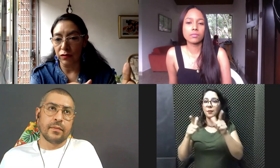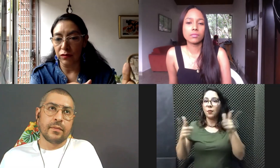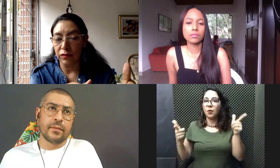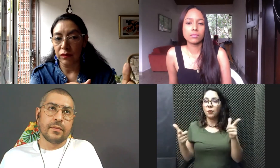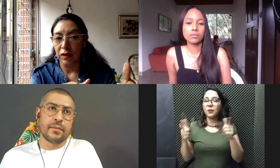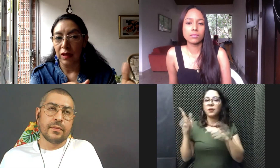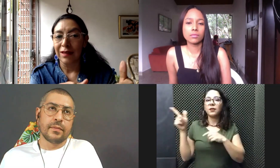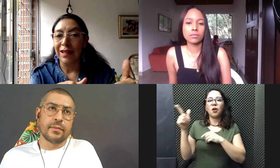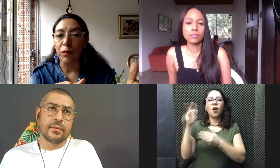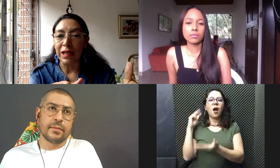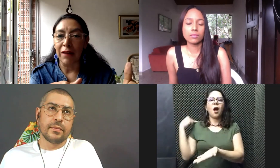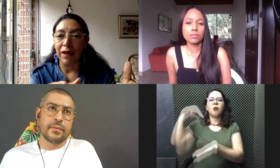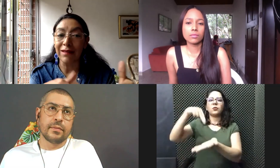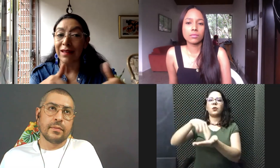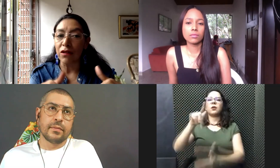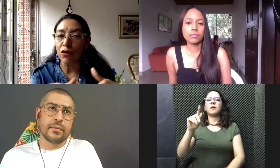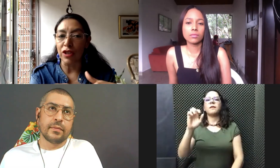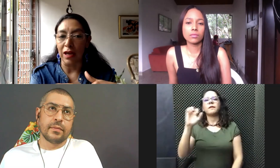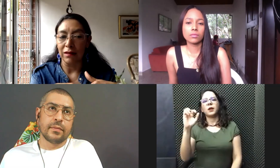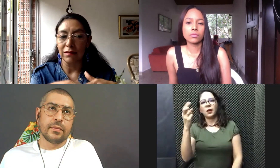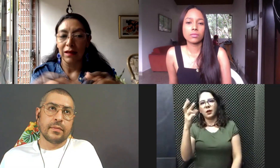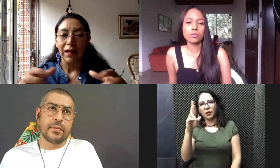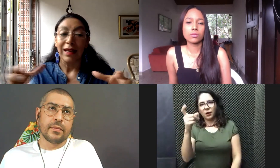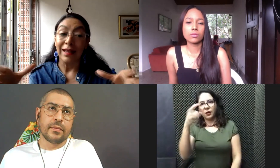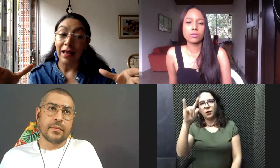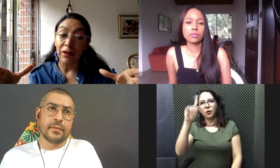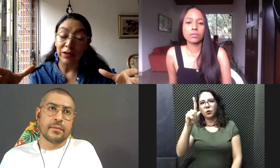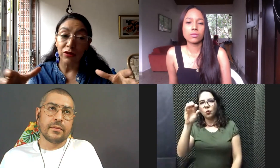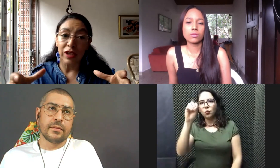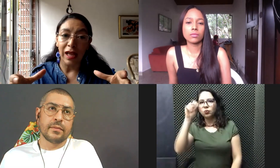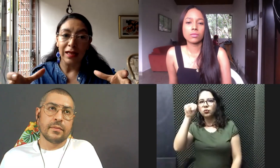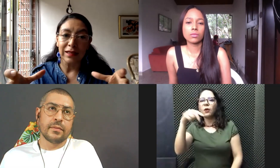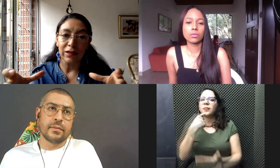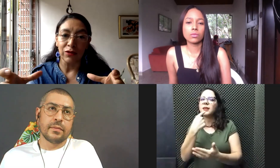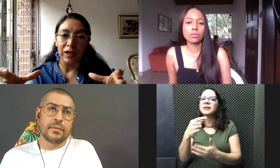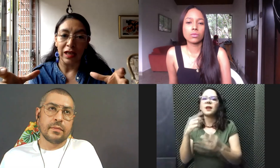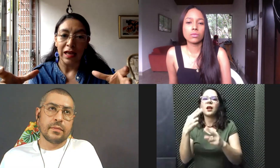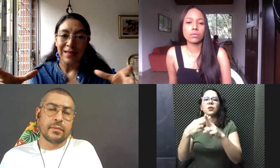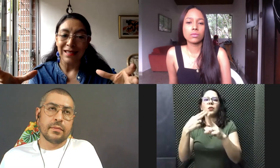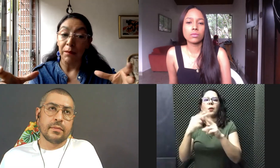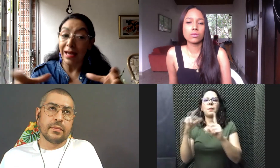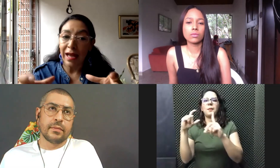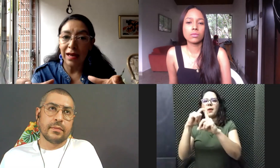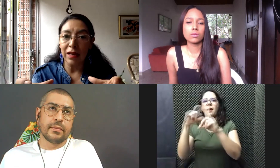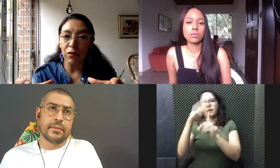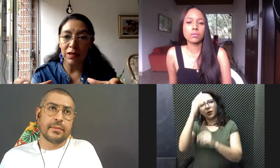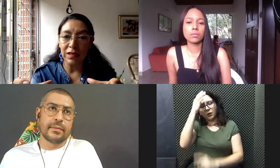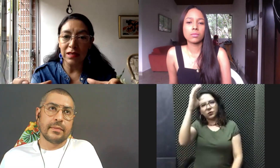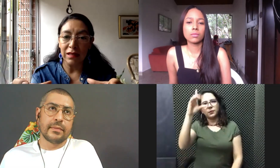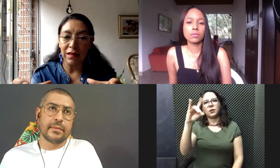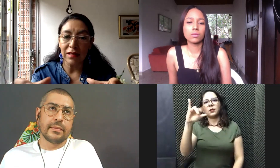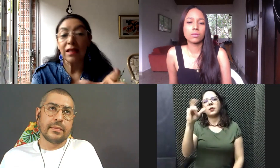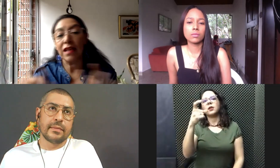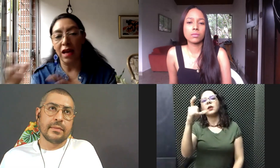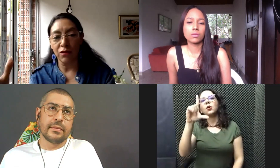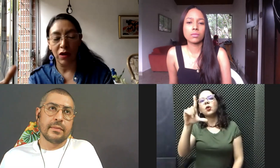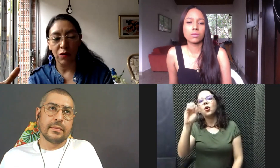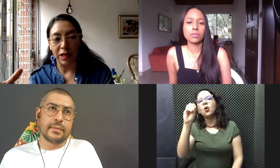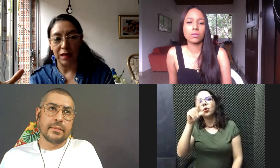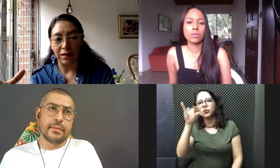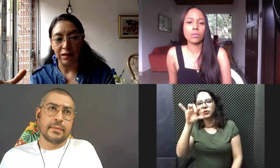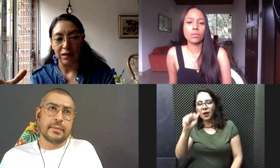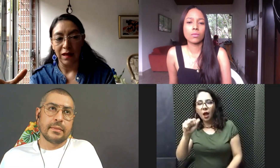Ferguson denominaba diglosia. Hay unas sociedades en donde se manejan lenguas distintas y hay